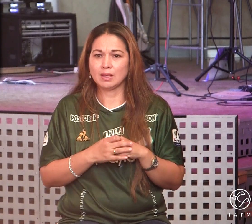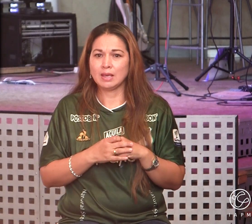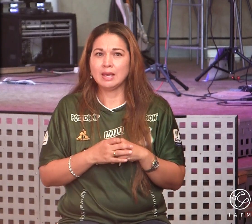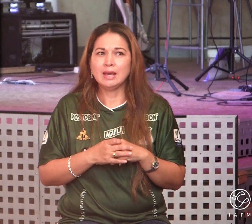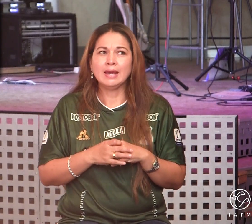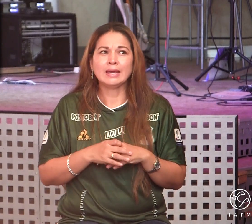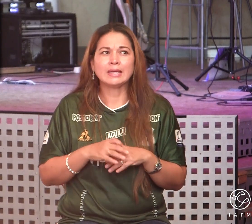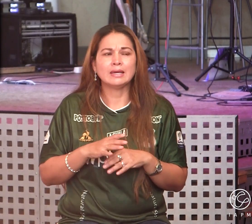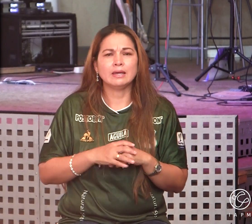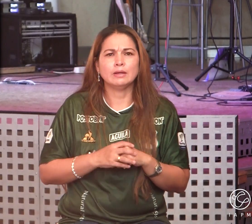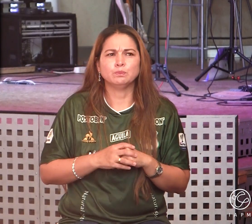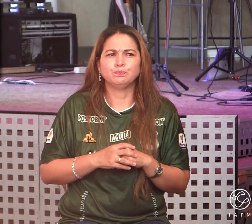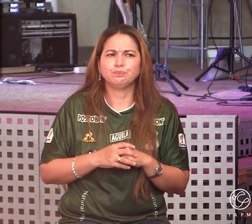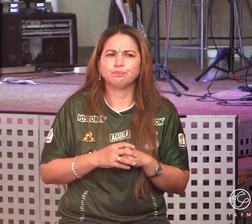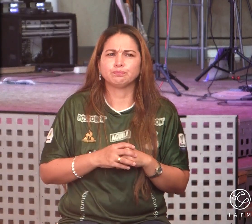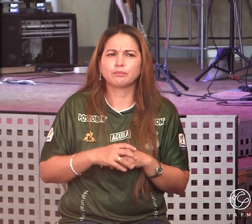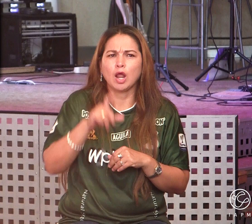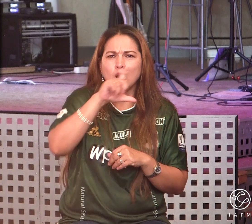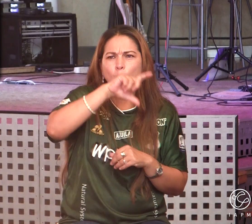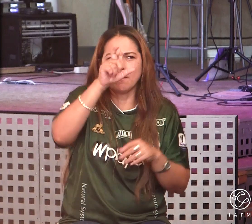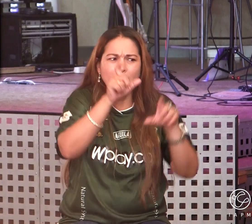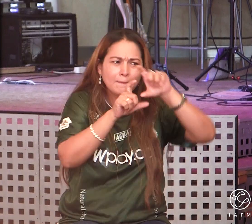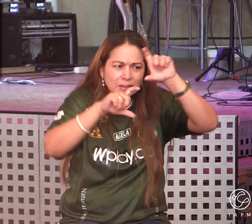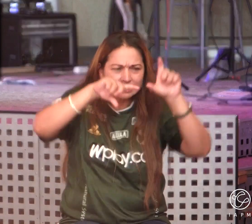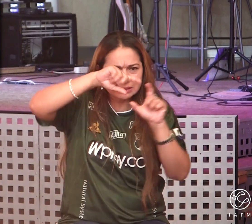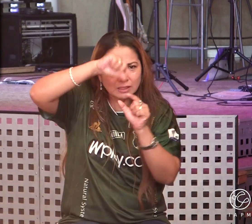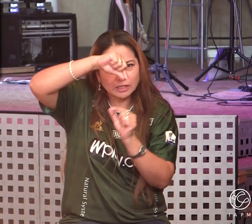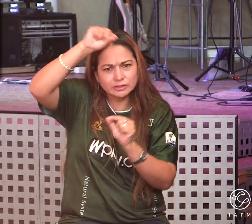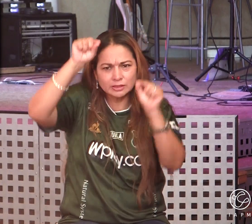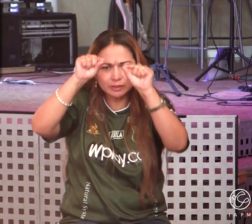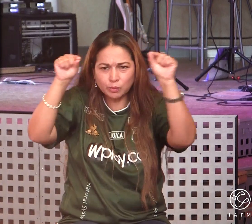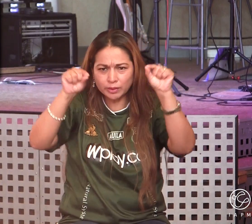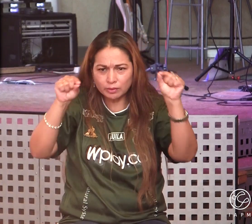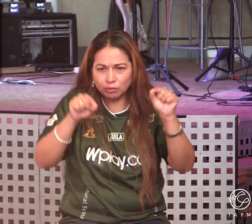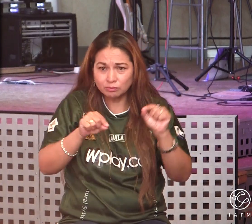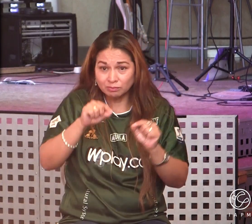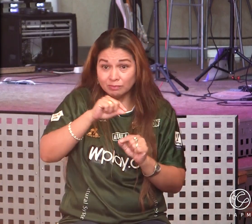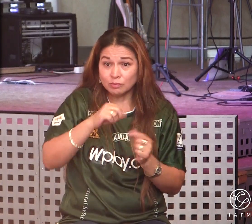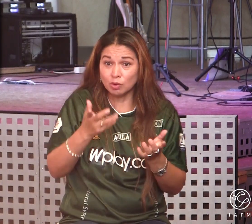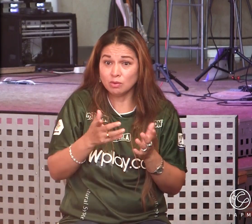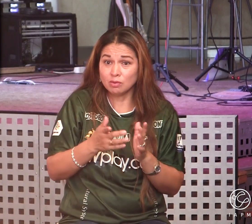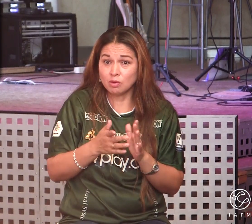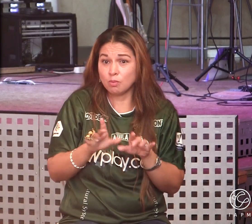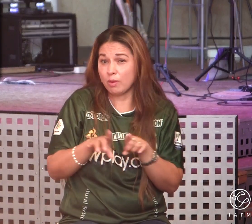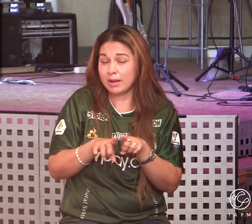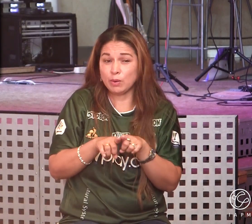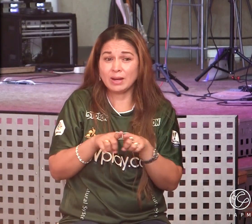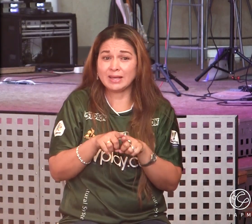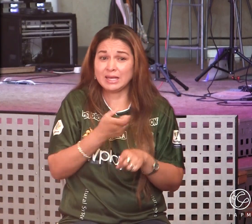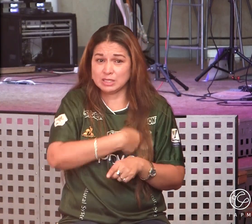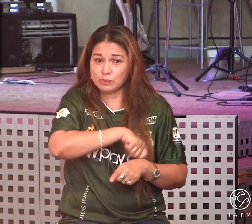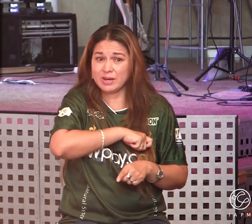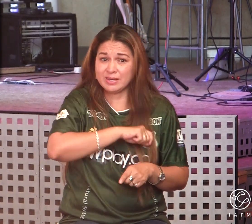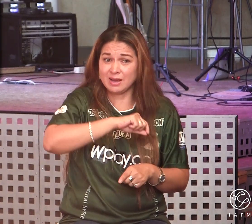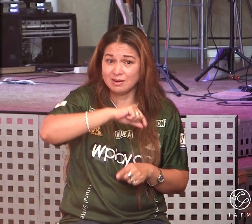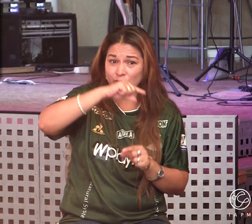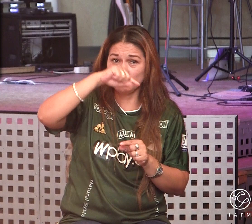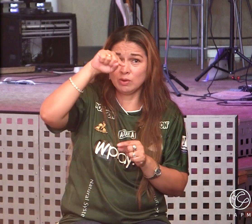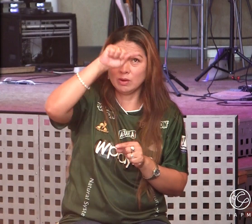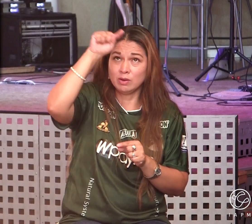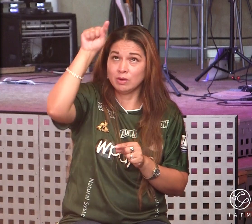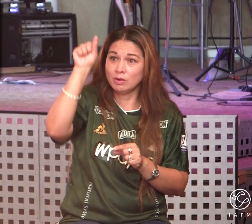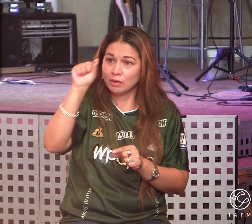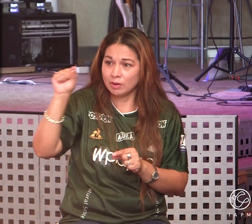así ha estado. El mundo ha estado bastante loco en estos 3 años y sigue todavía un poquito loco. Creo que en España ustedes han tenido